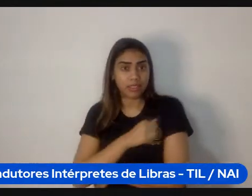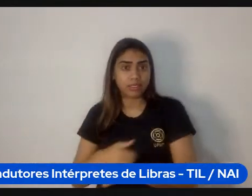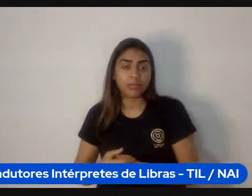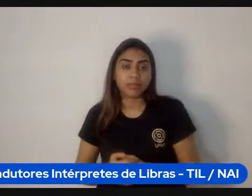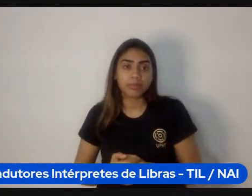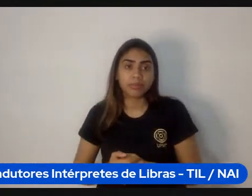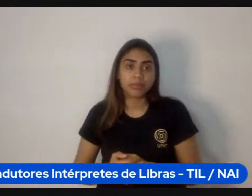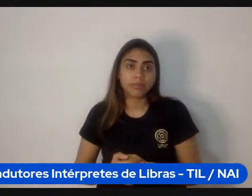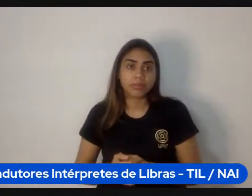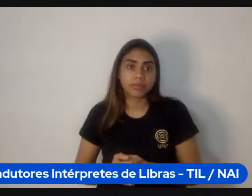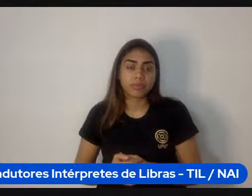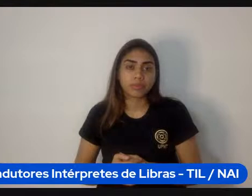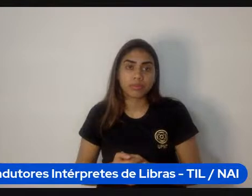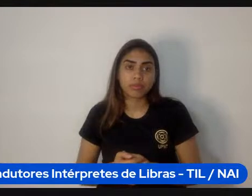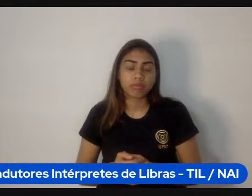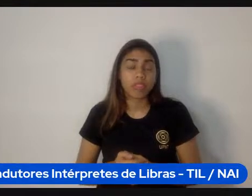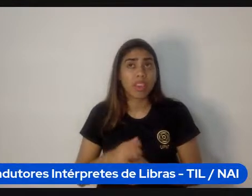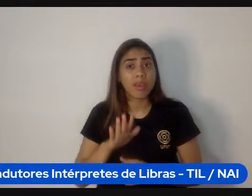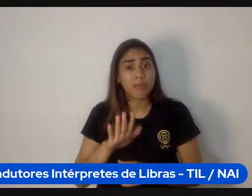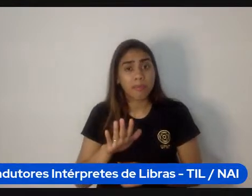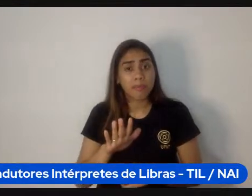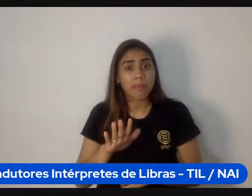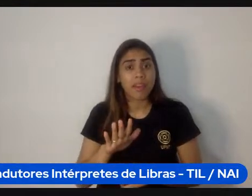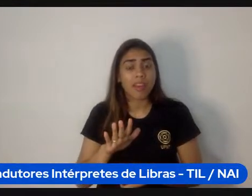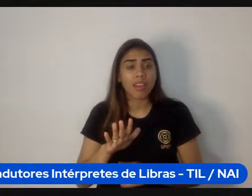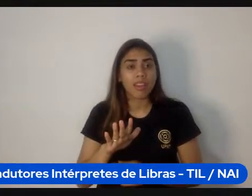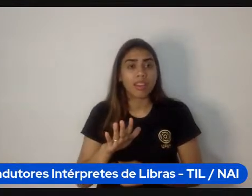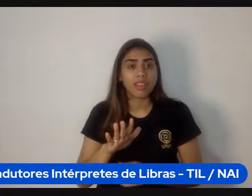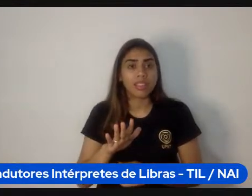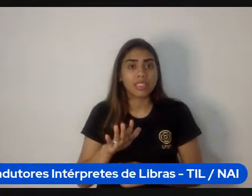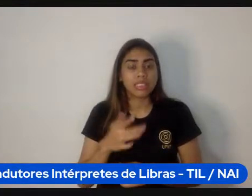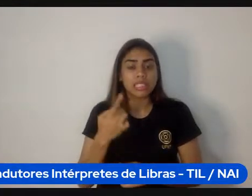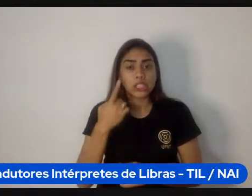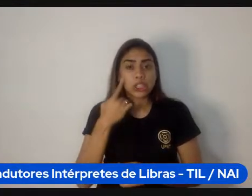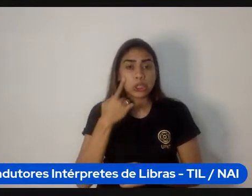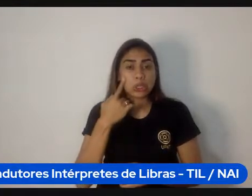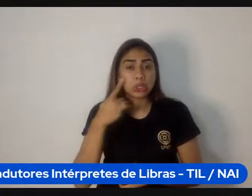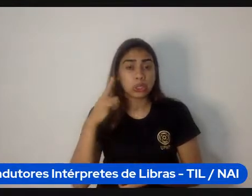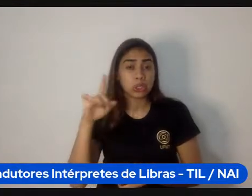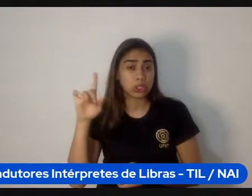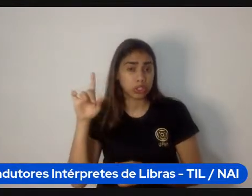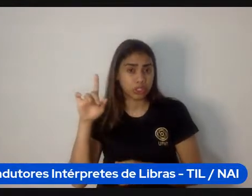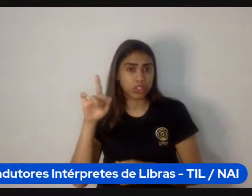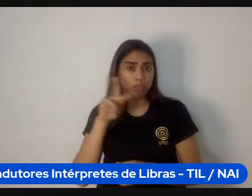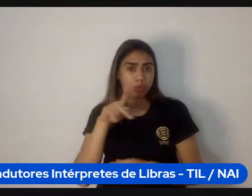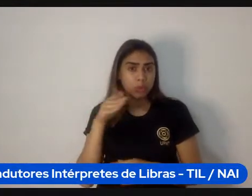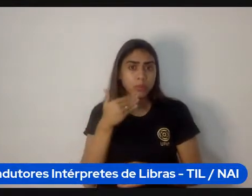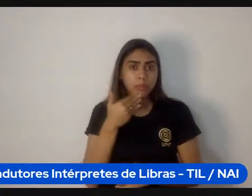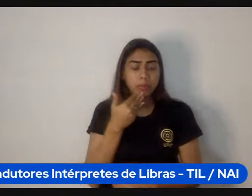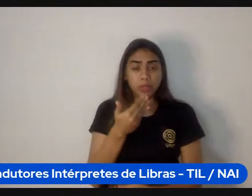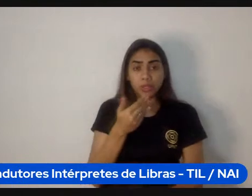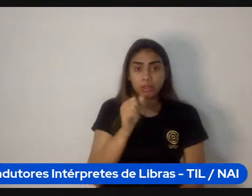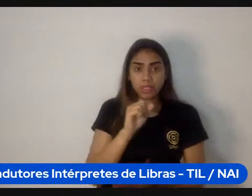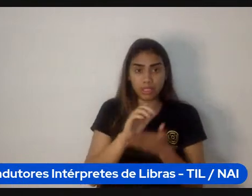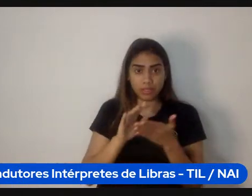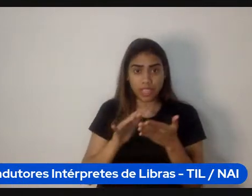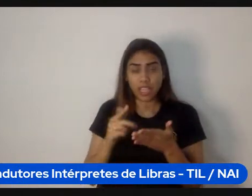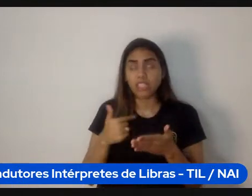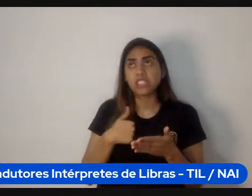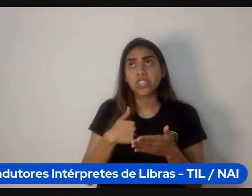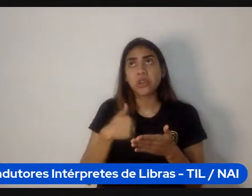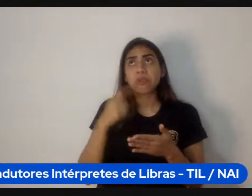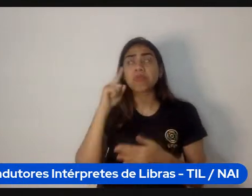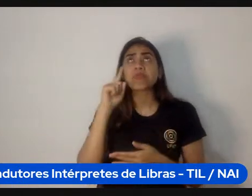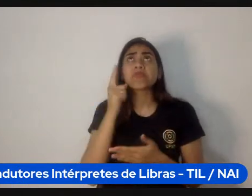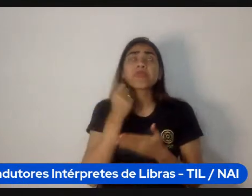algum motivo, fui lá para o fundão da sala. Eu sempre fico na frente. Eu fui para o fundão da